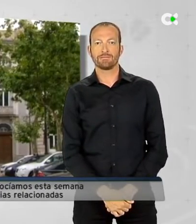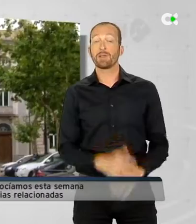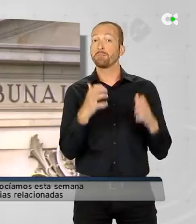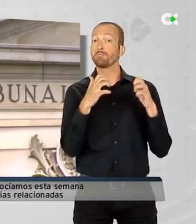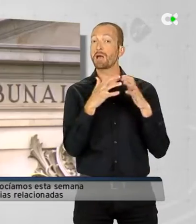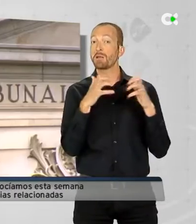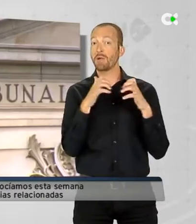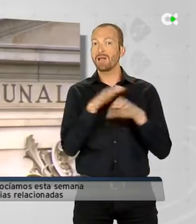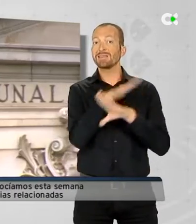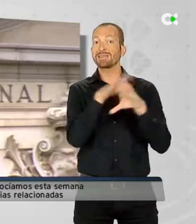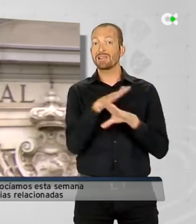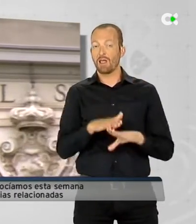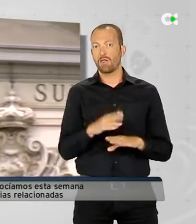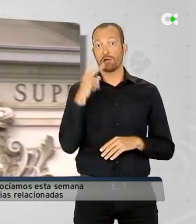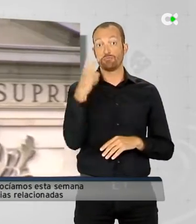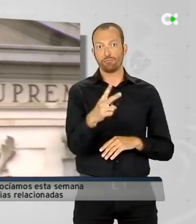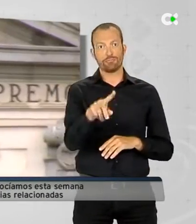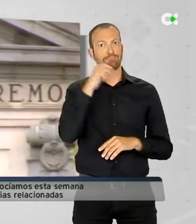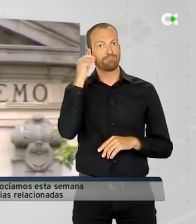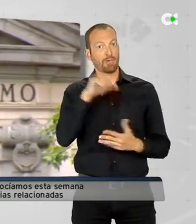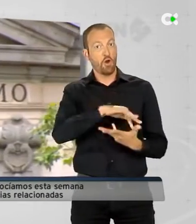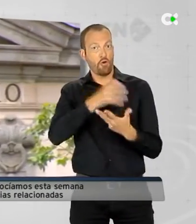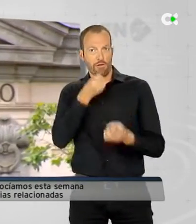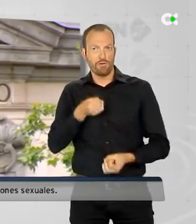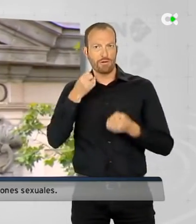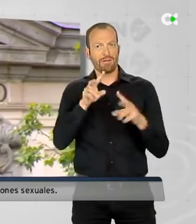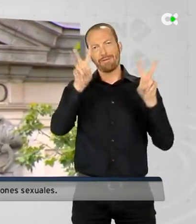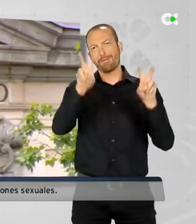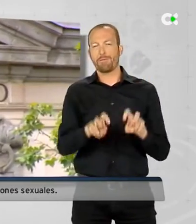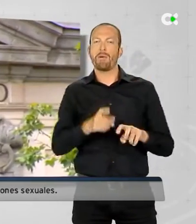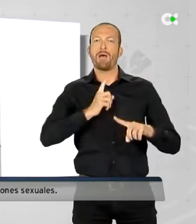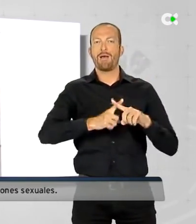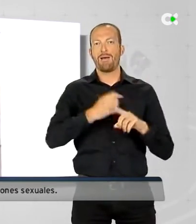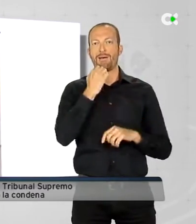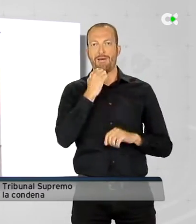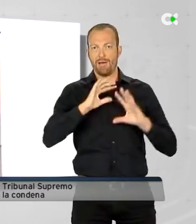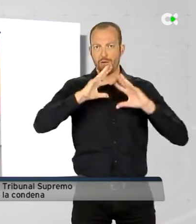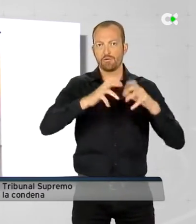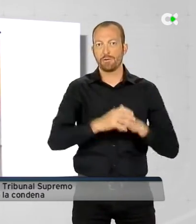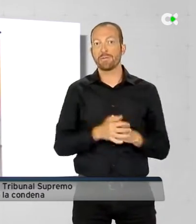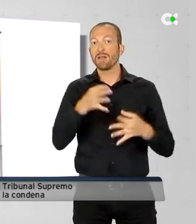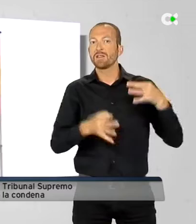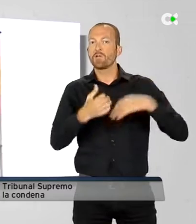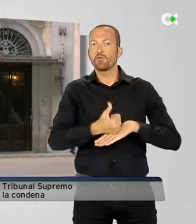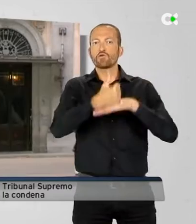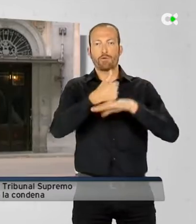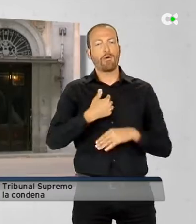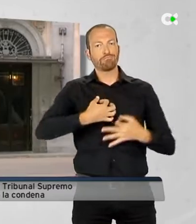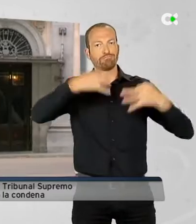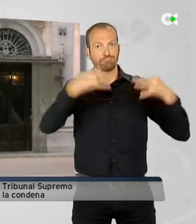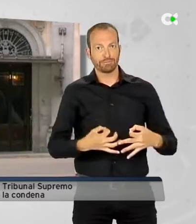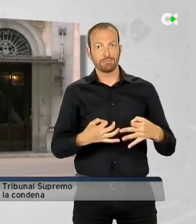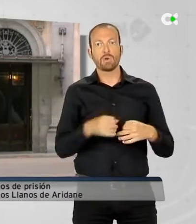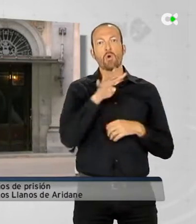En La Palma conocíamos esta semana dos sentencias relacionadas con agresiones sexuales. Por un lado, el Tribunal Supremo ratificó la condena